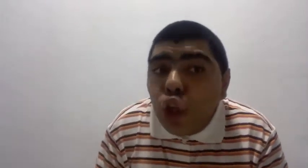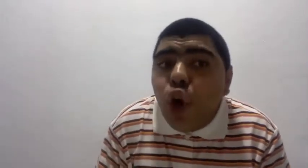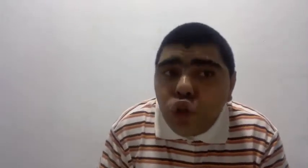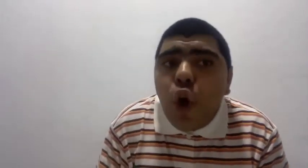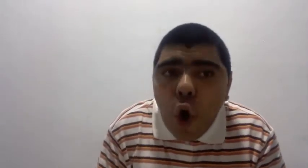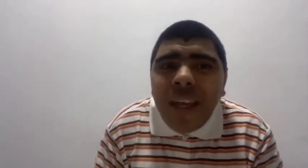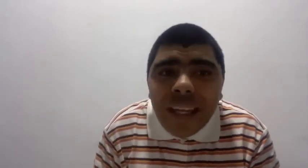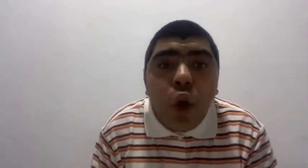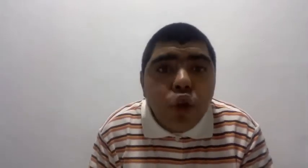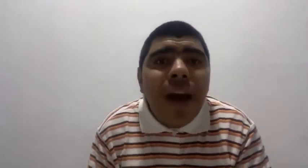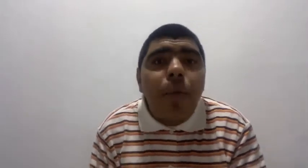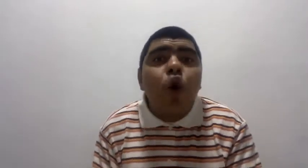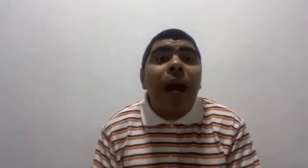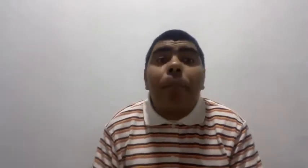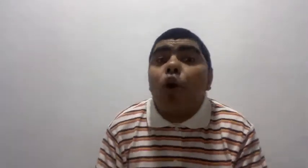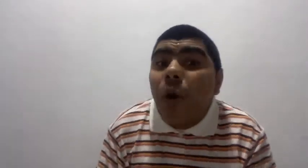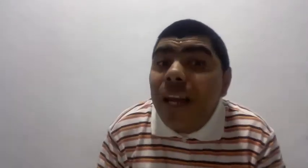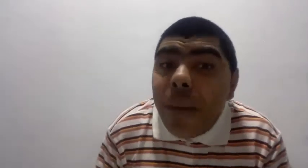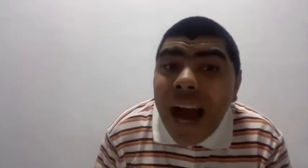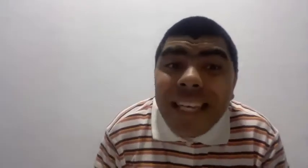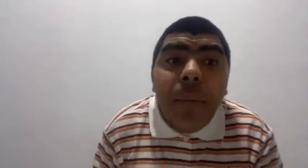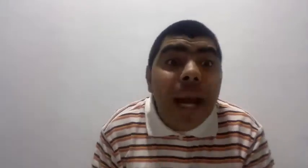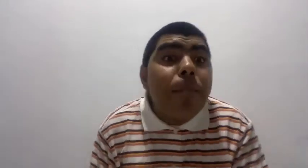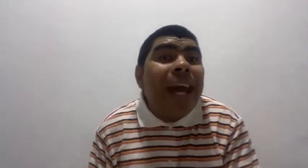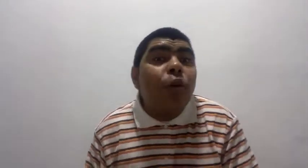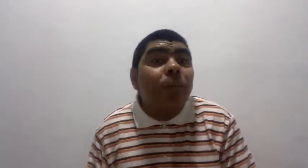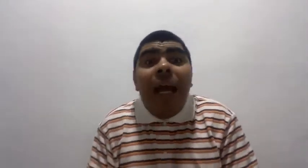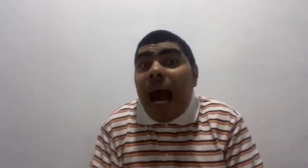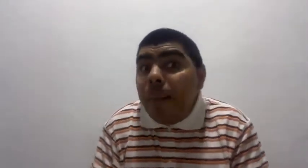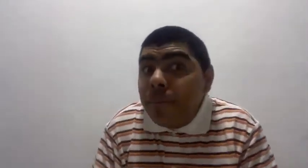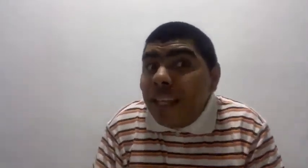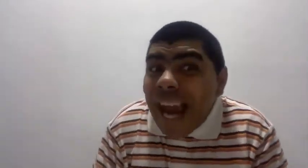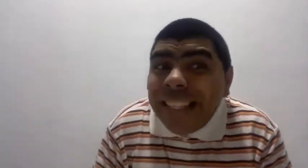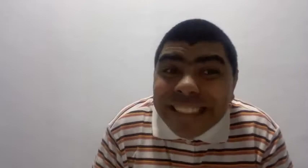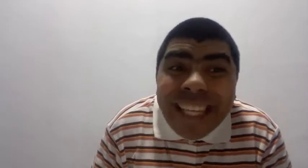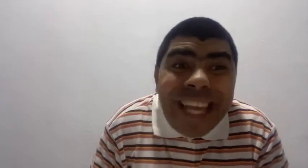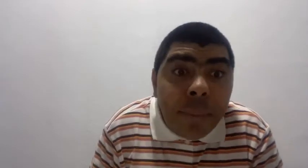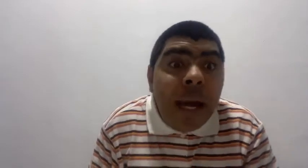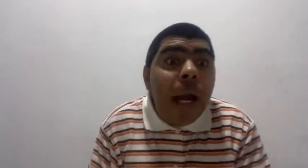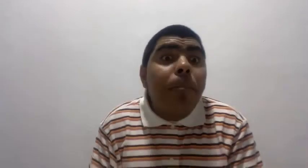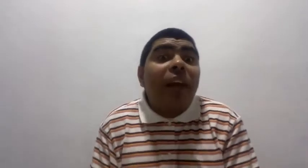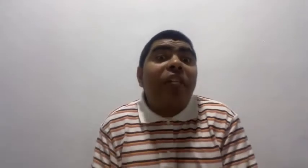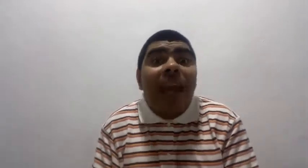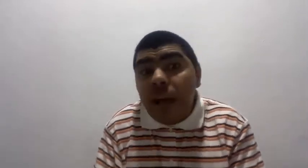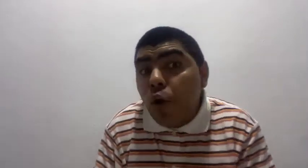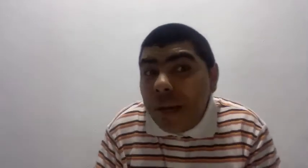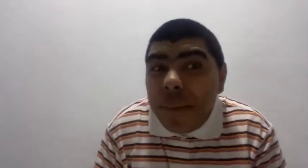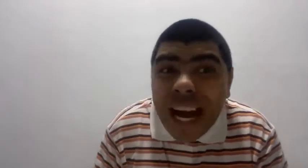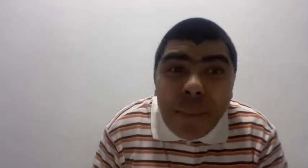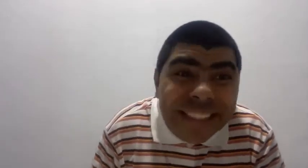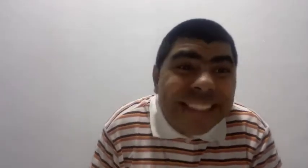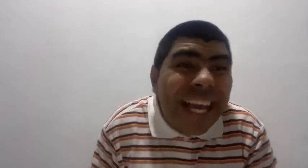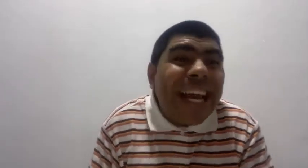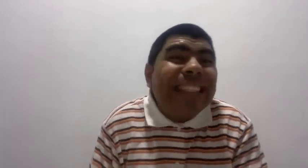dos oídos y una boca para oír más y hablar menos. Amén. Y antes de hablar, prefiero primeramente